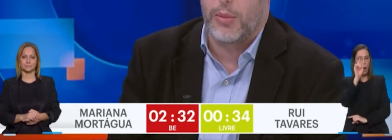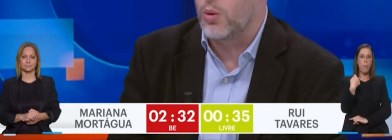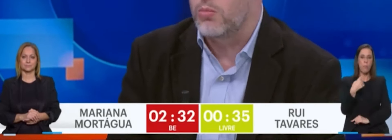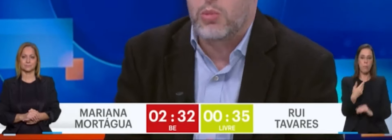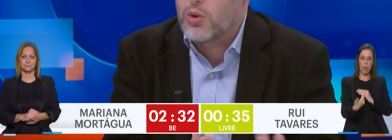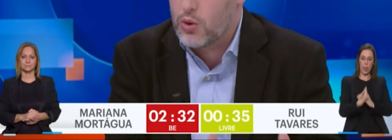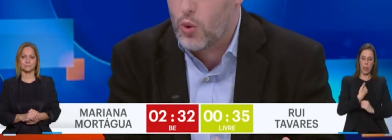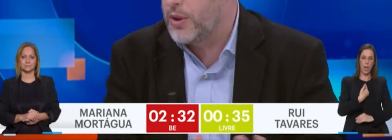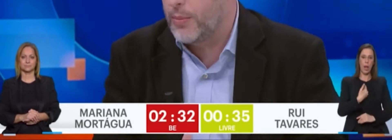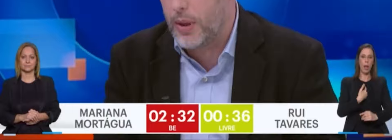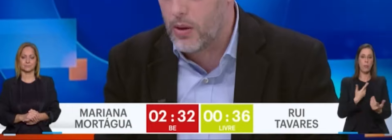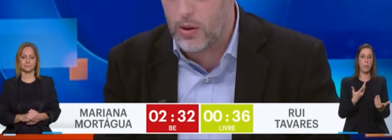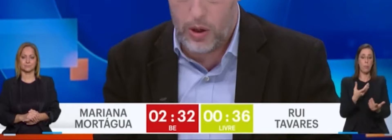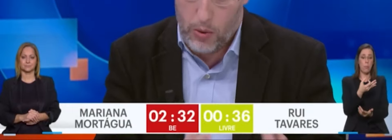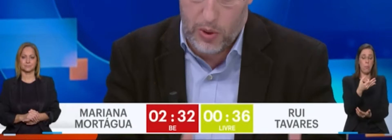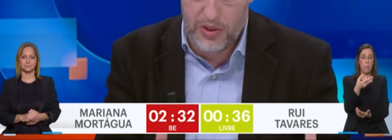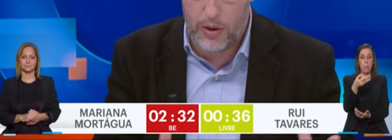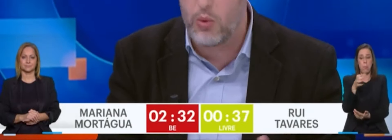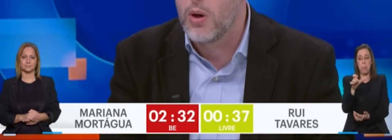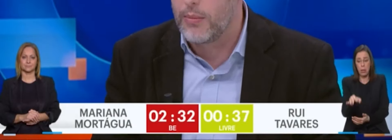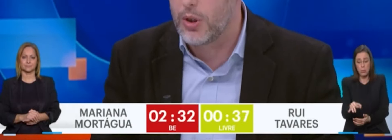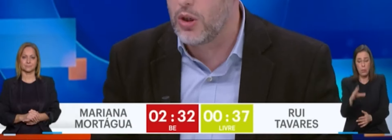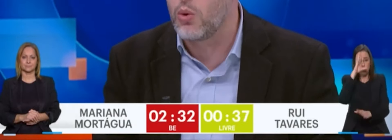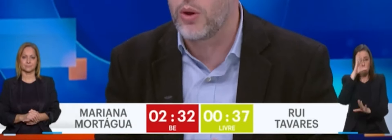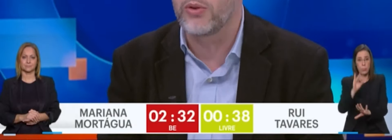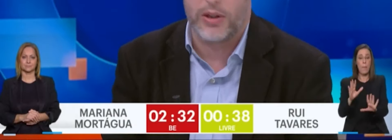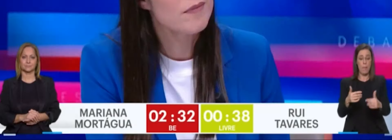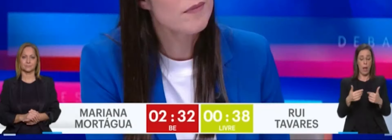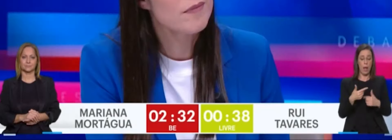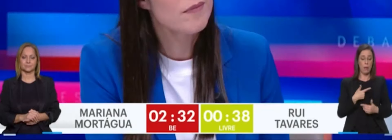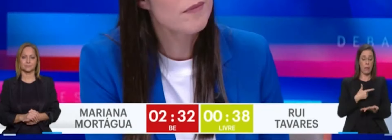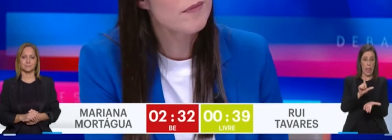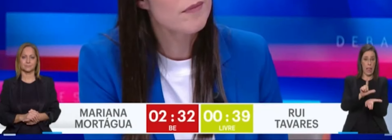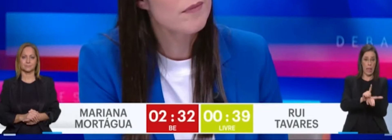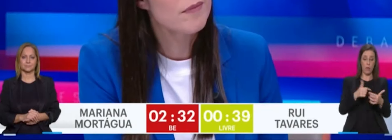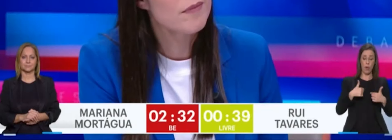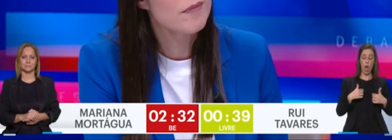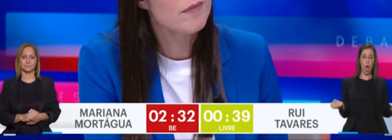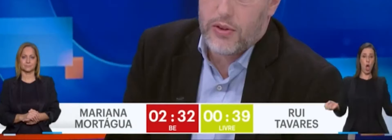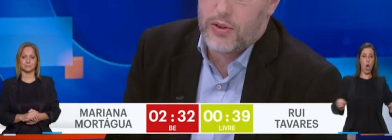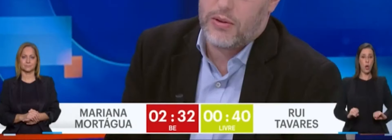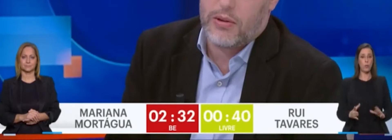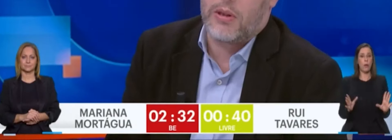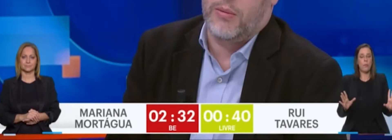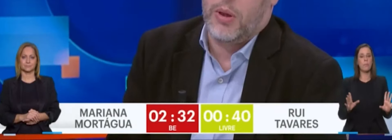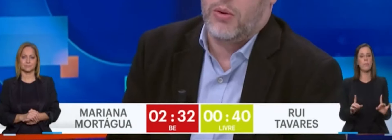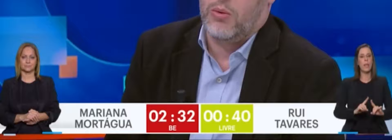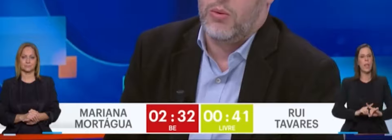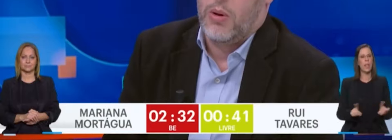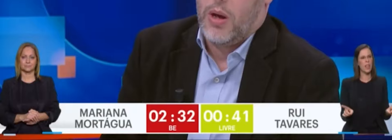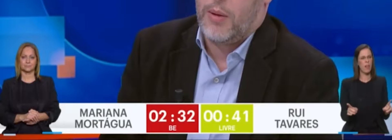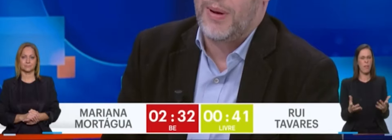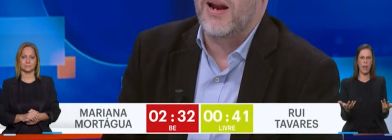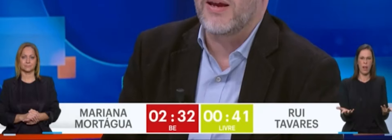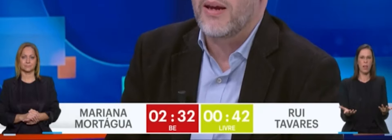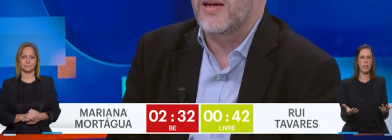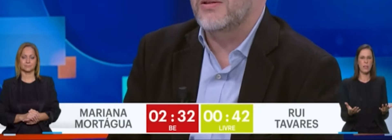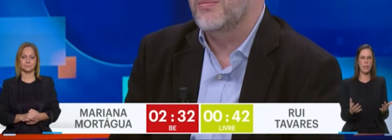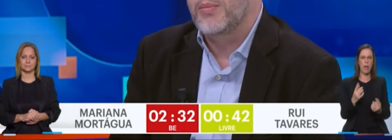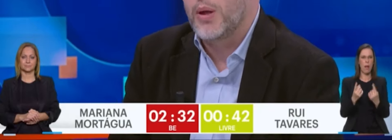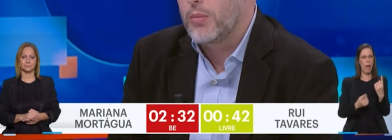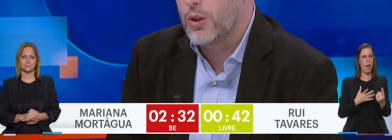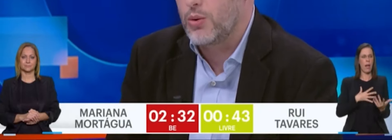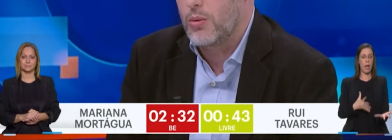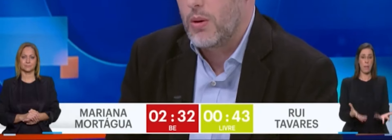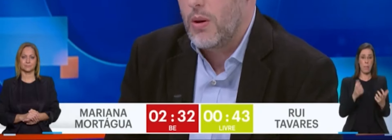diretamente não sei se com o PCP com a cdu mas não com o livro certamente é uma diferença de trat que para alguém que